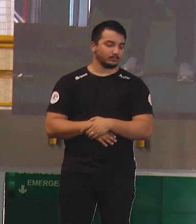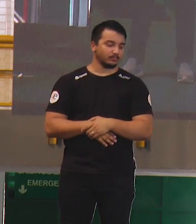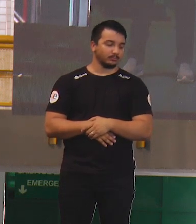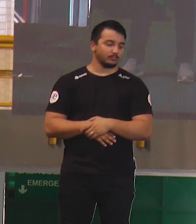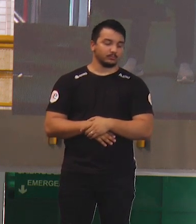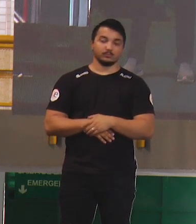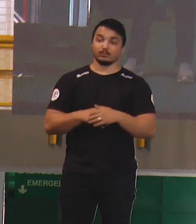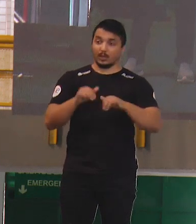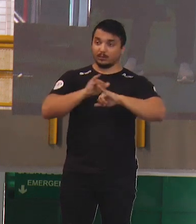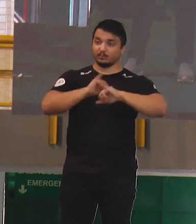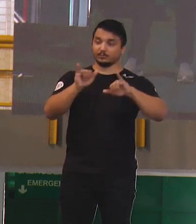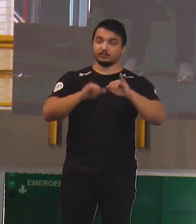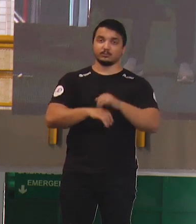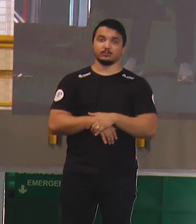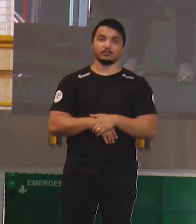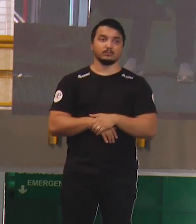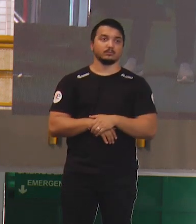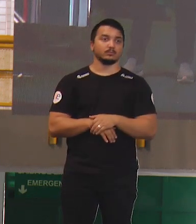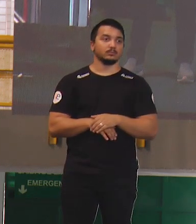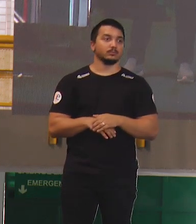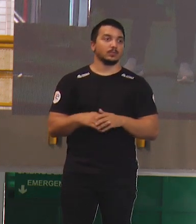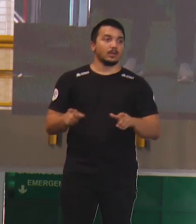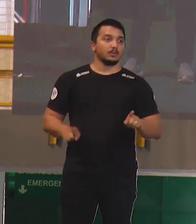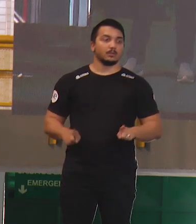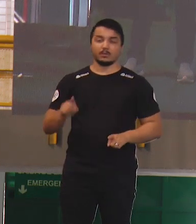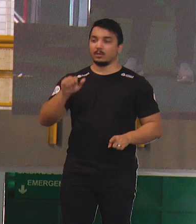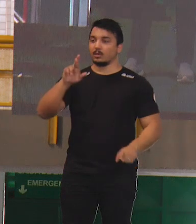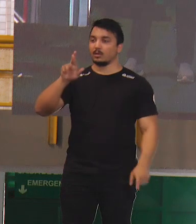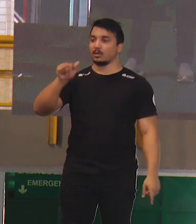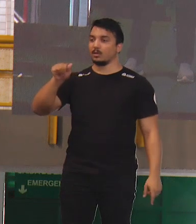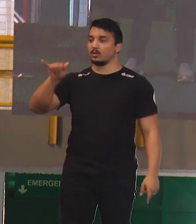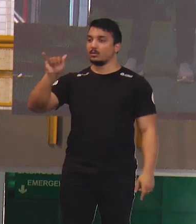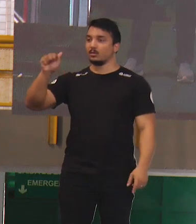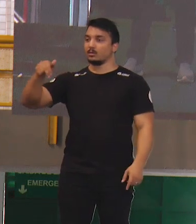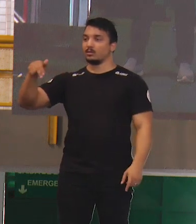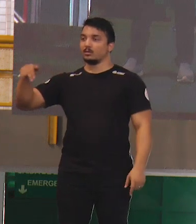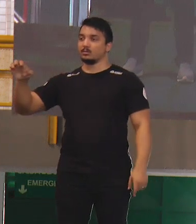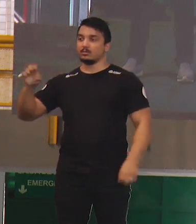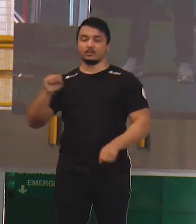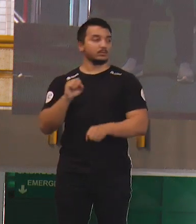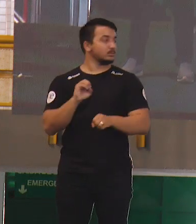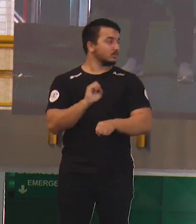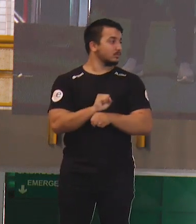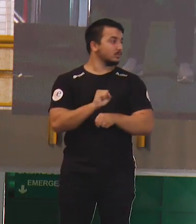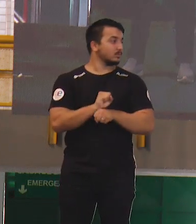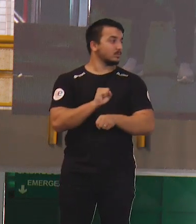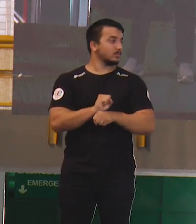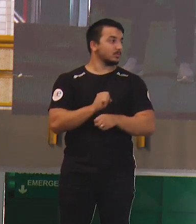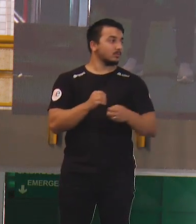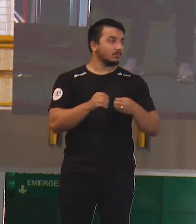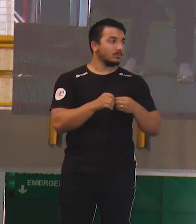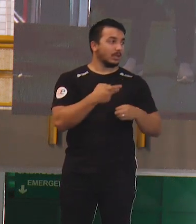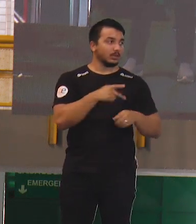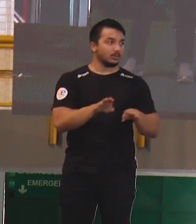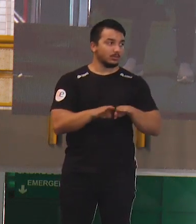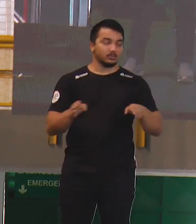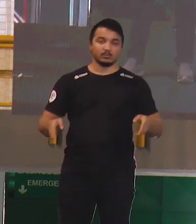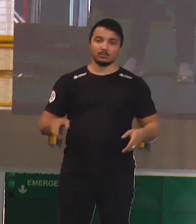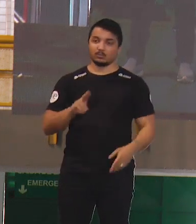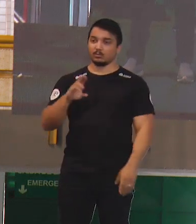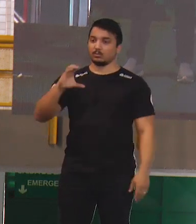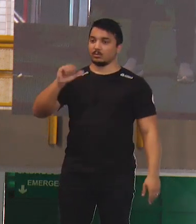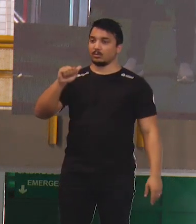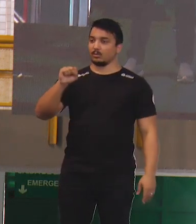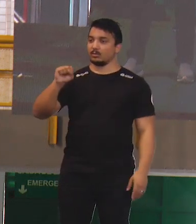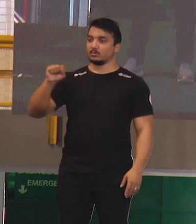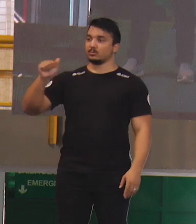Só um aviso aqui. A prima da Rayana está esperando ela perto do palco. Cassandra. Só um recado